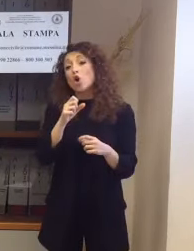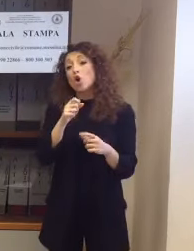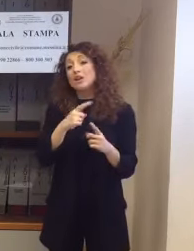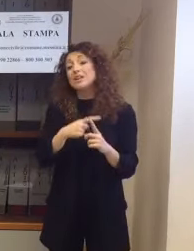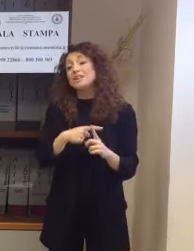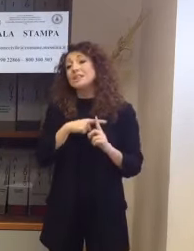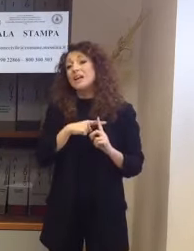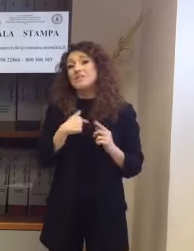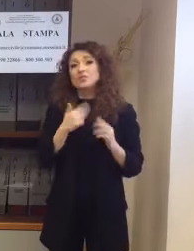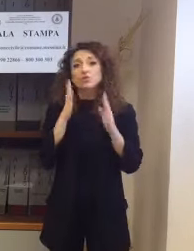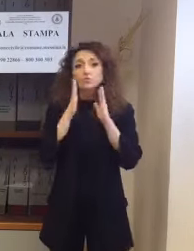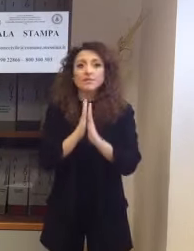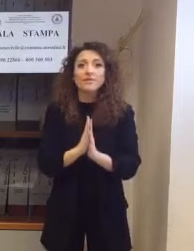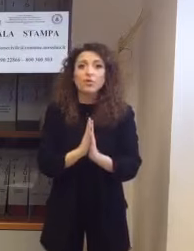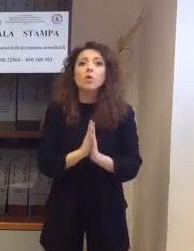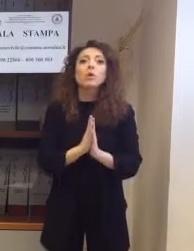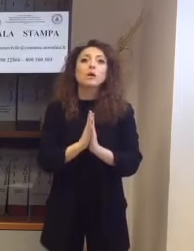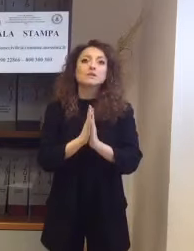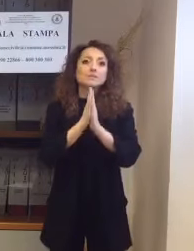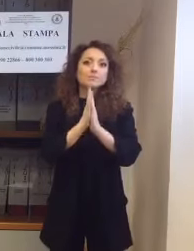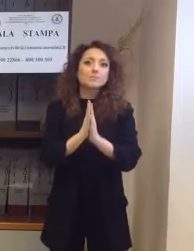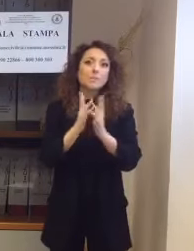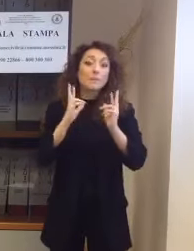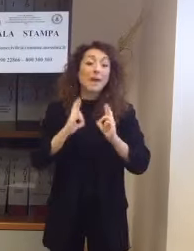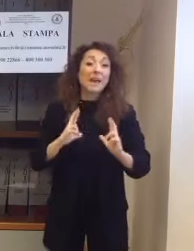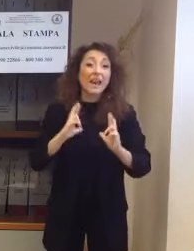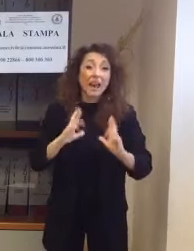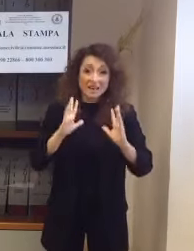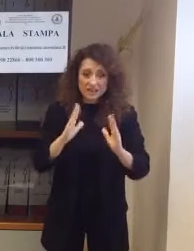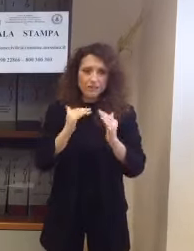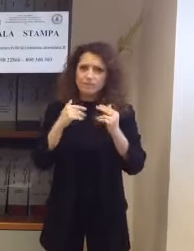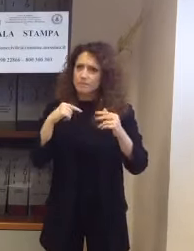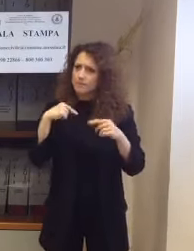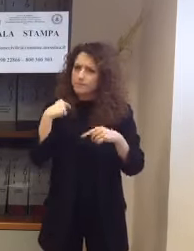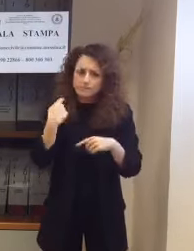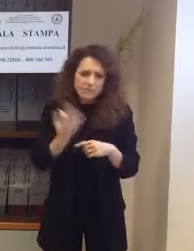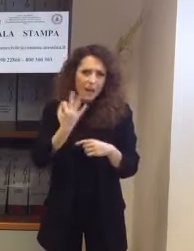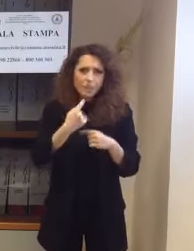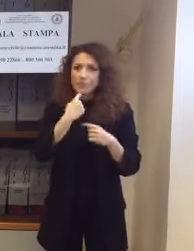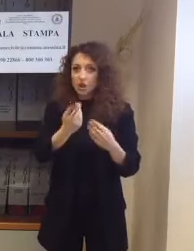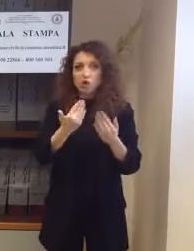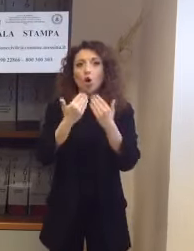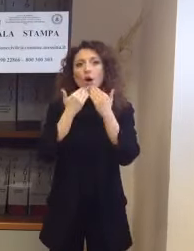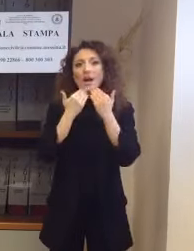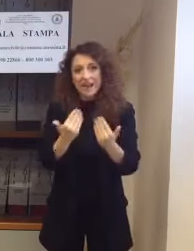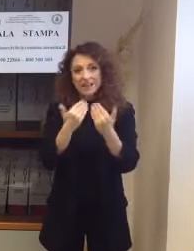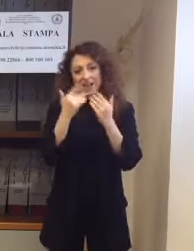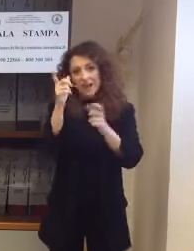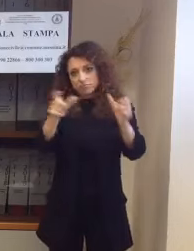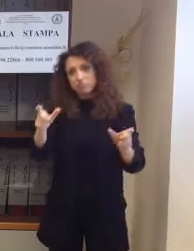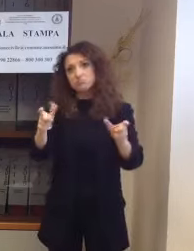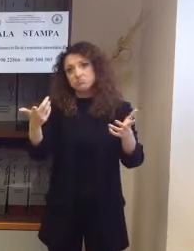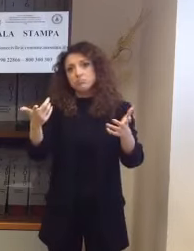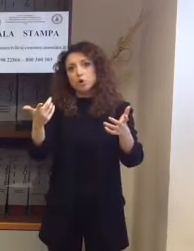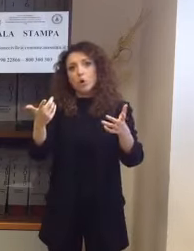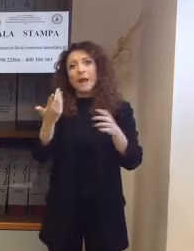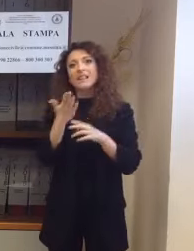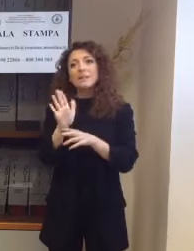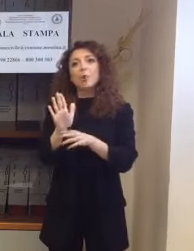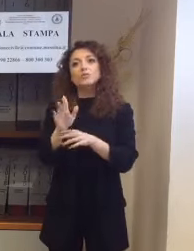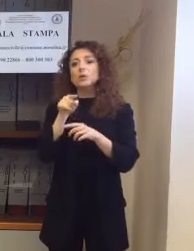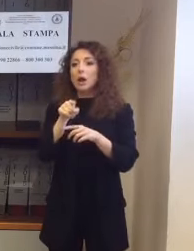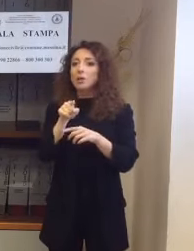speranza che i nostri sacrifici, e li stiamo facendo, e vi dico sempre grazie perché avete dato una lezione a tutti di cosa significa in